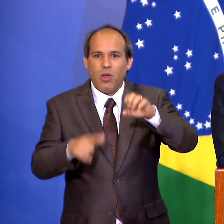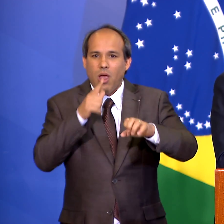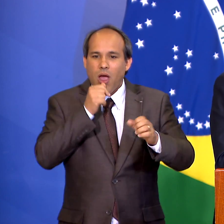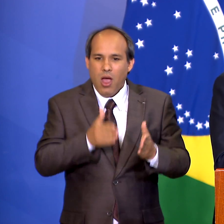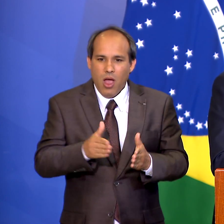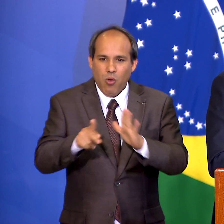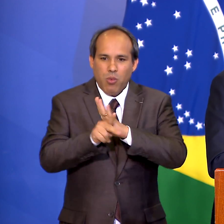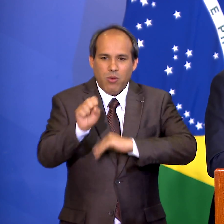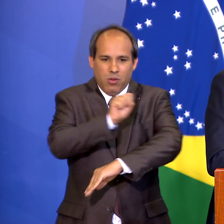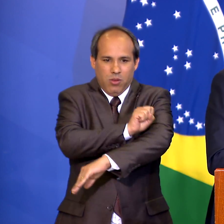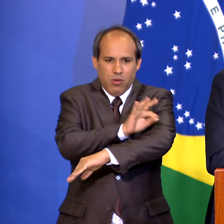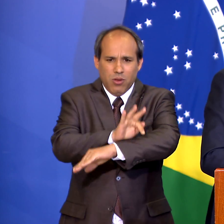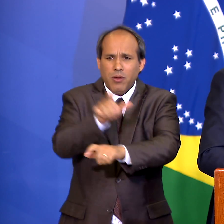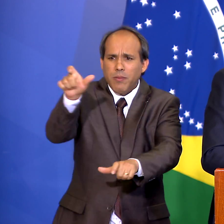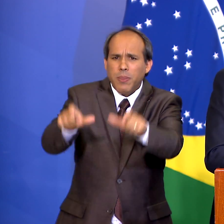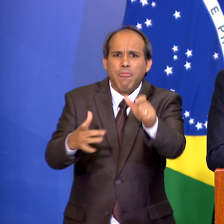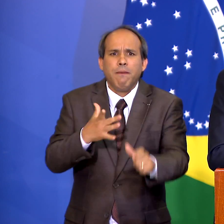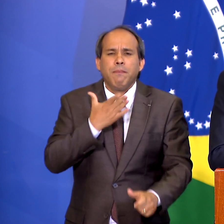tem sede.